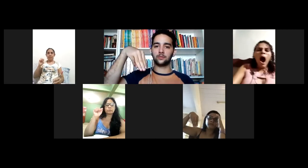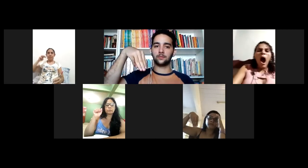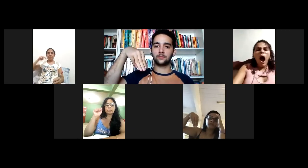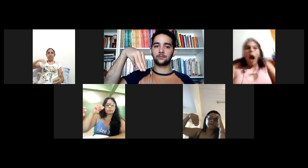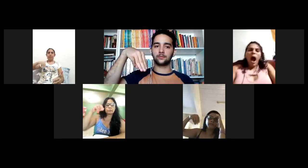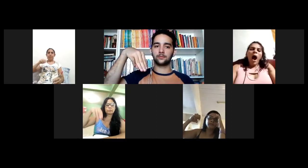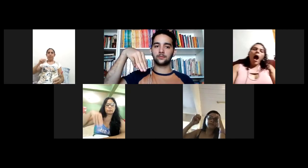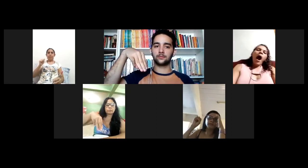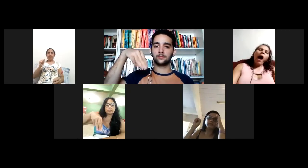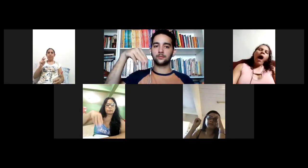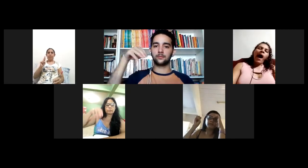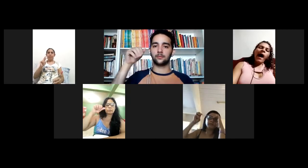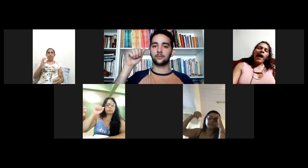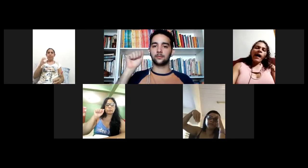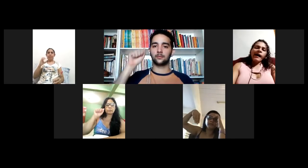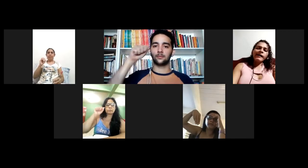Março.